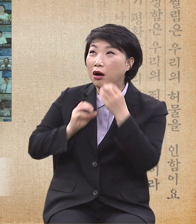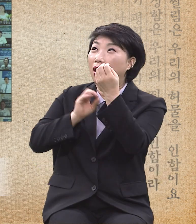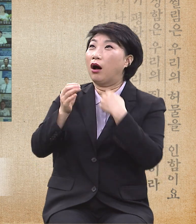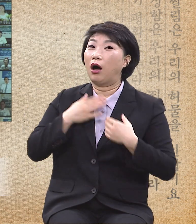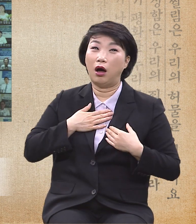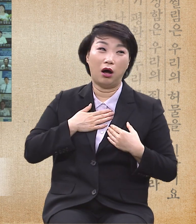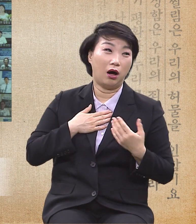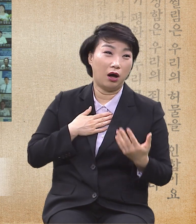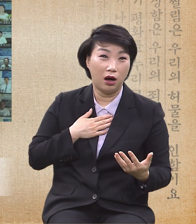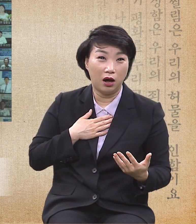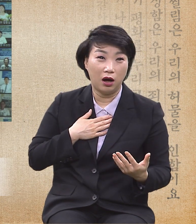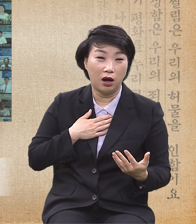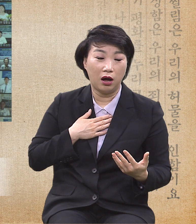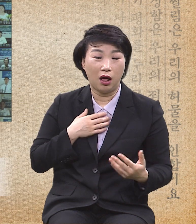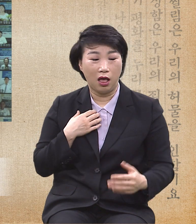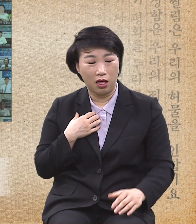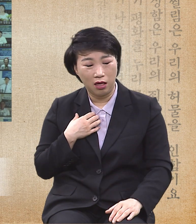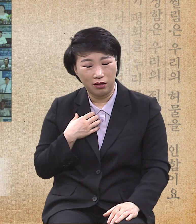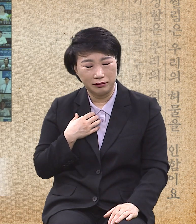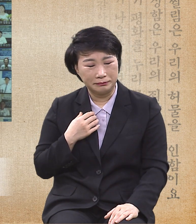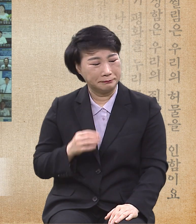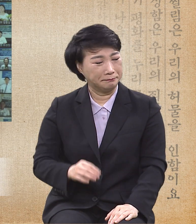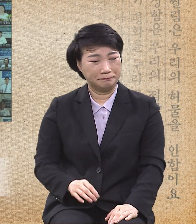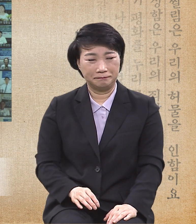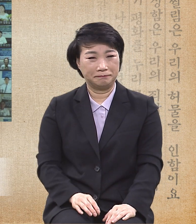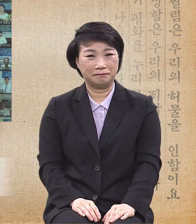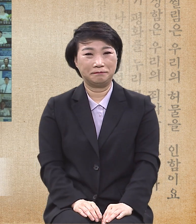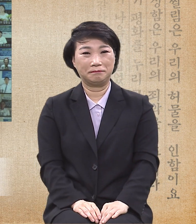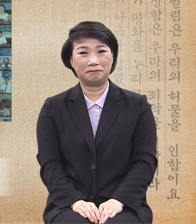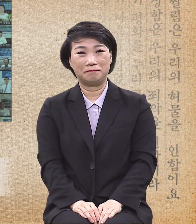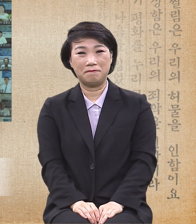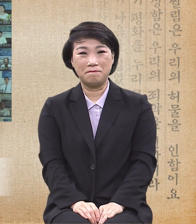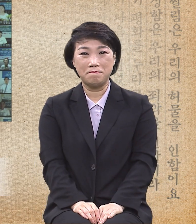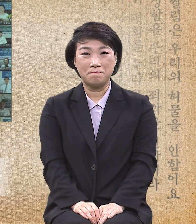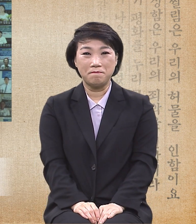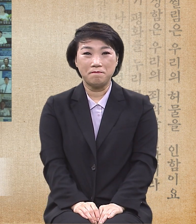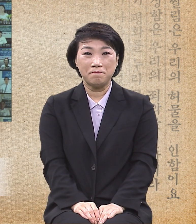거. 감당해야 돼. 응?